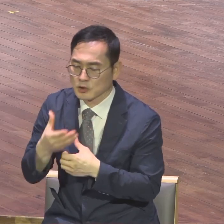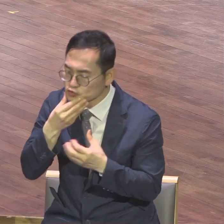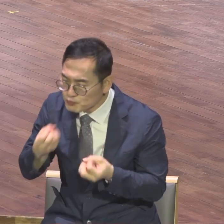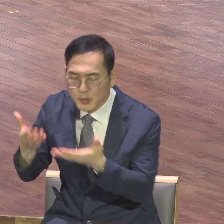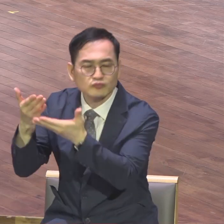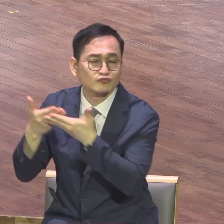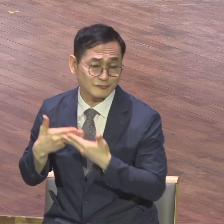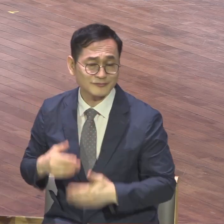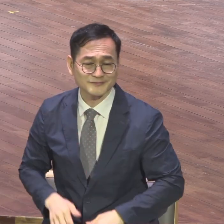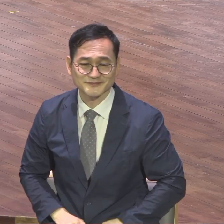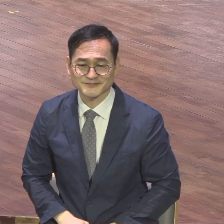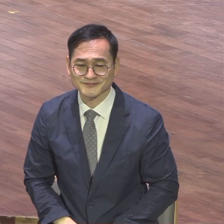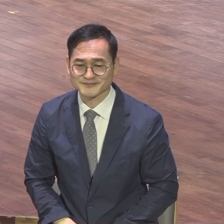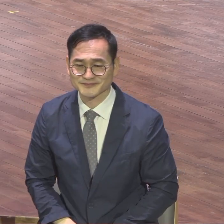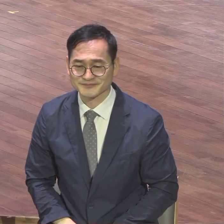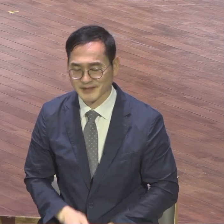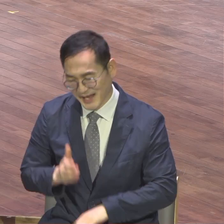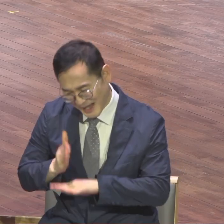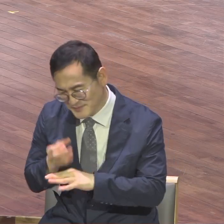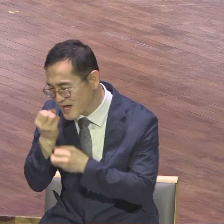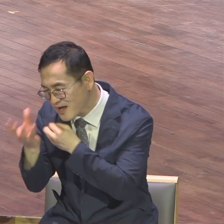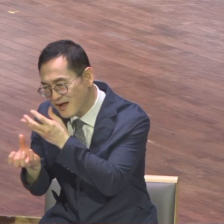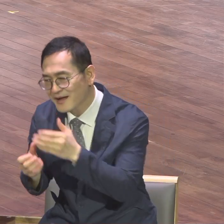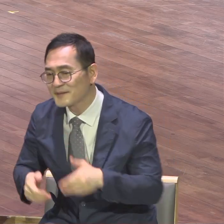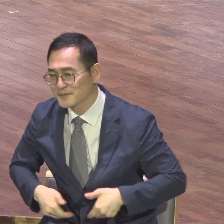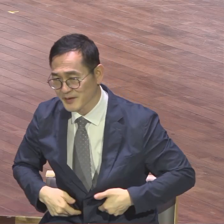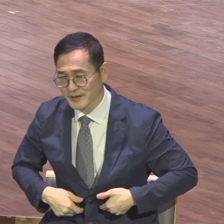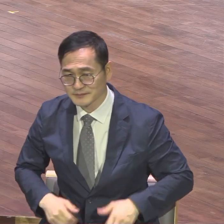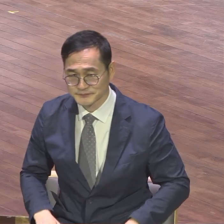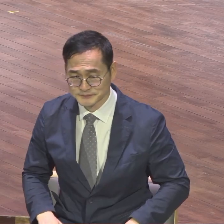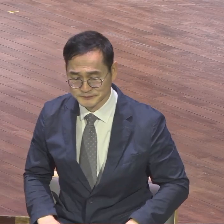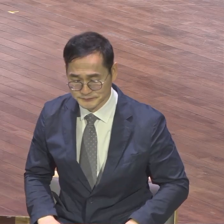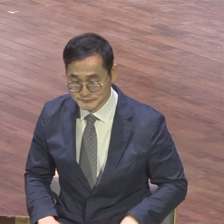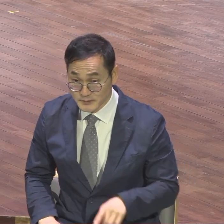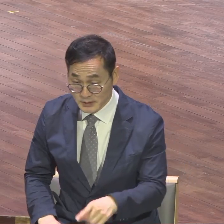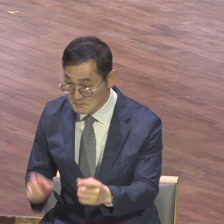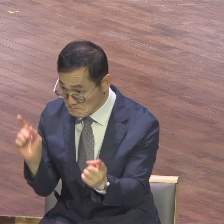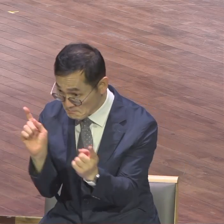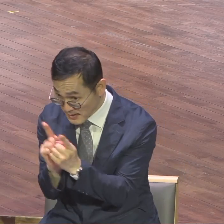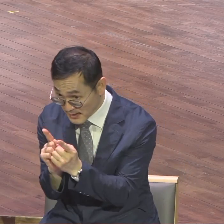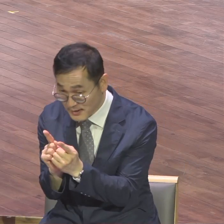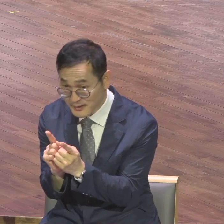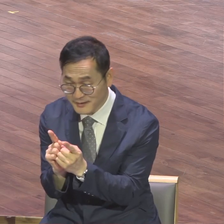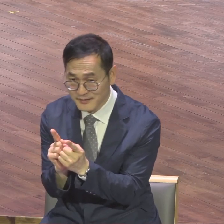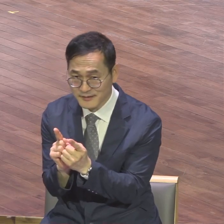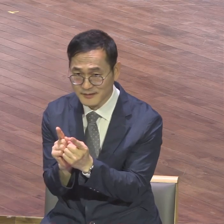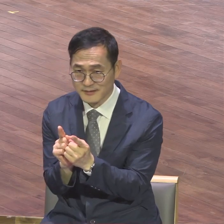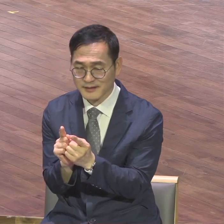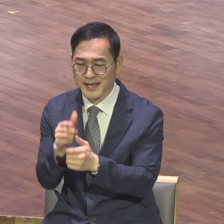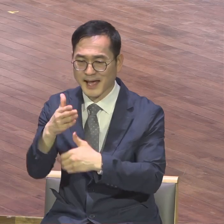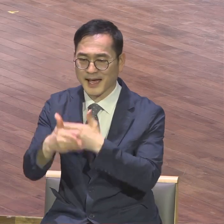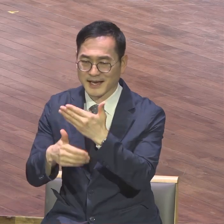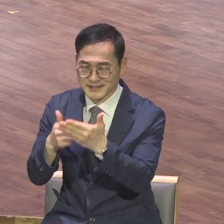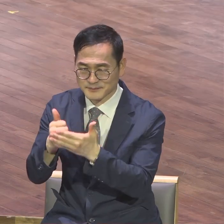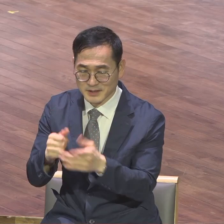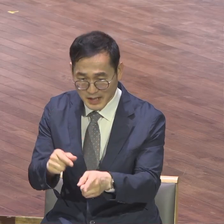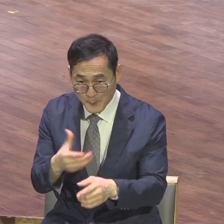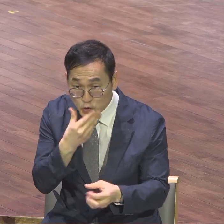어떻게 이게 우연이냐. 하나님의 놀라운 섭리. 하나님의 자녀에게는 절대 우연이 없고